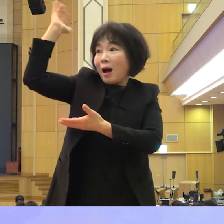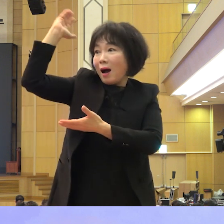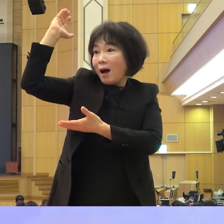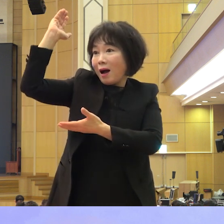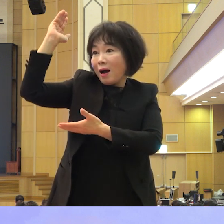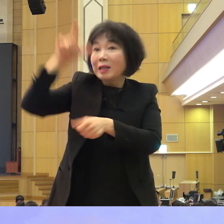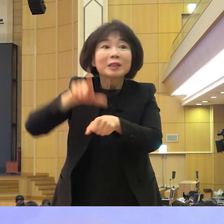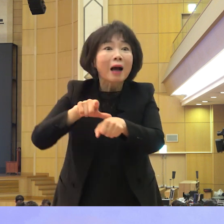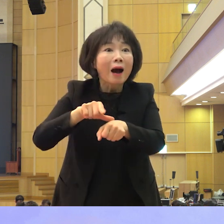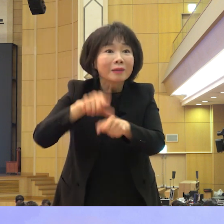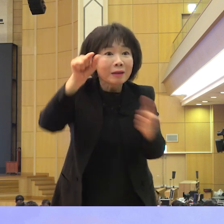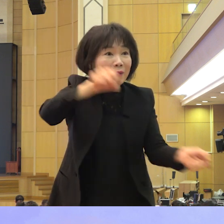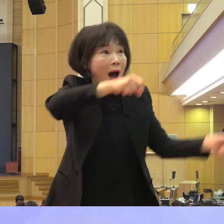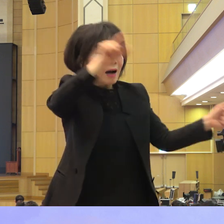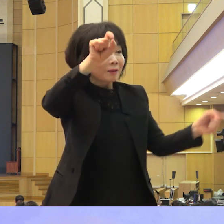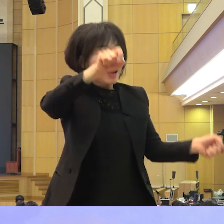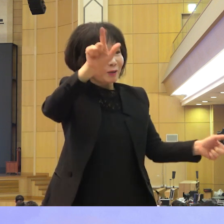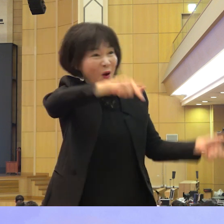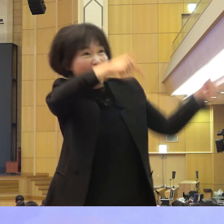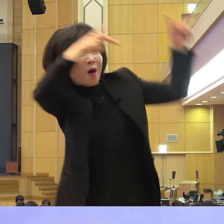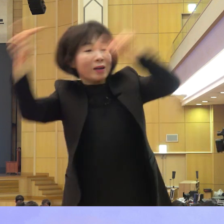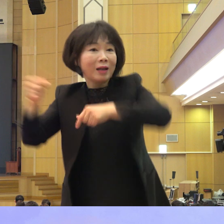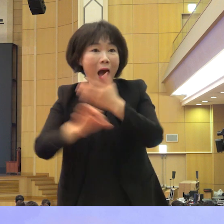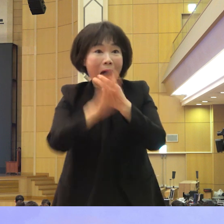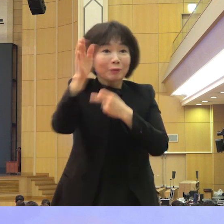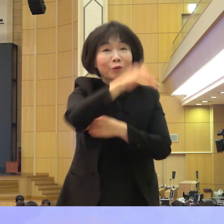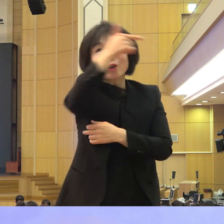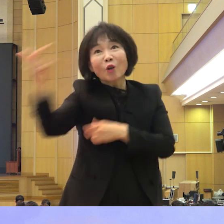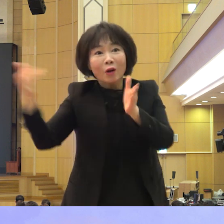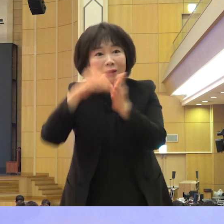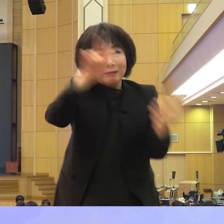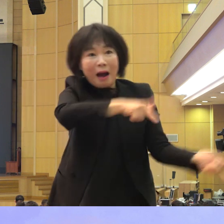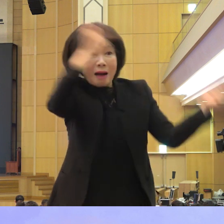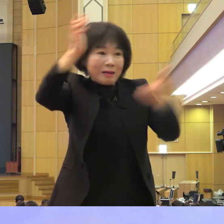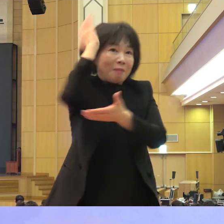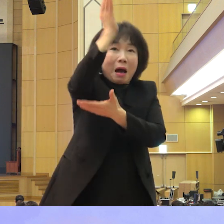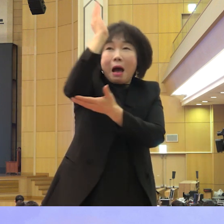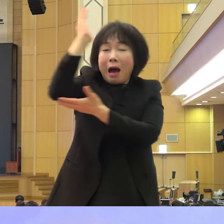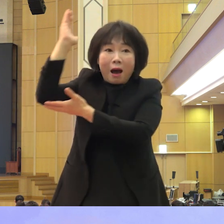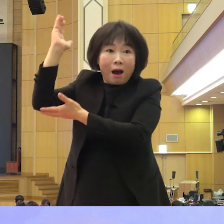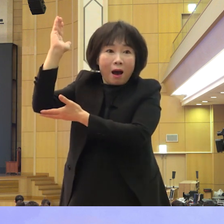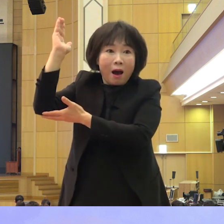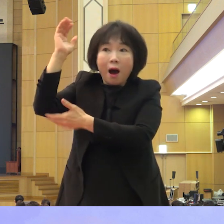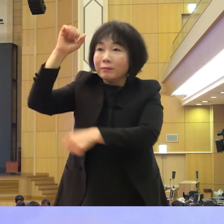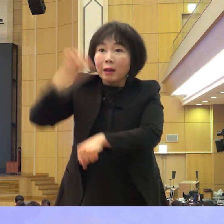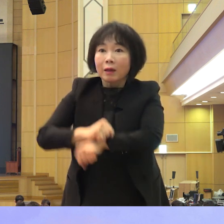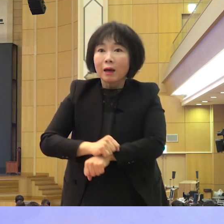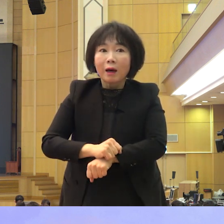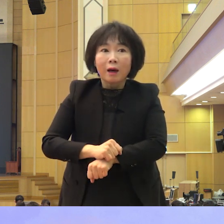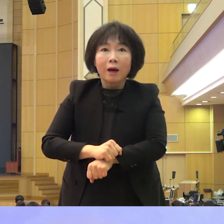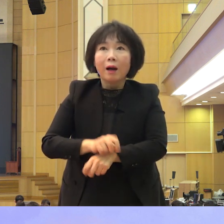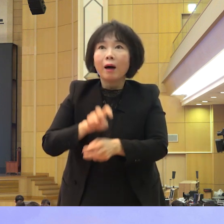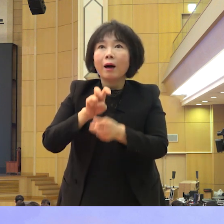40분 정도 50분도 안 되는 말씀을 전해도 목사님 길어요 그러는데,